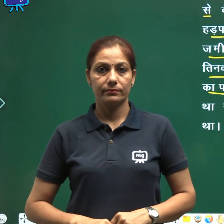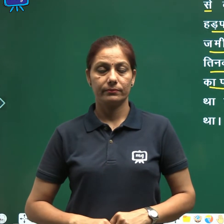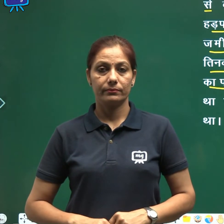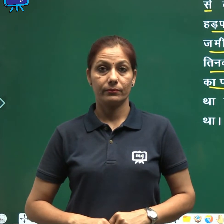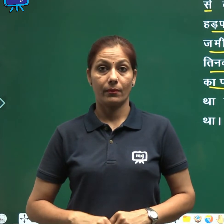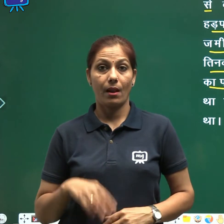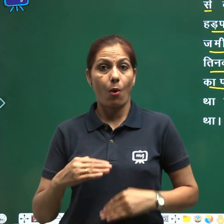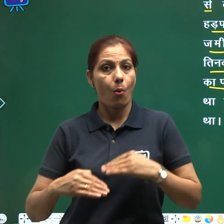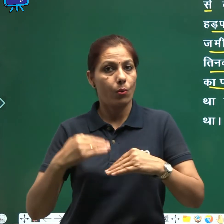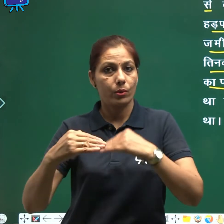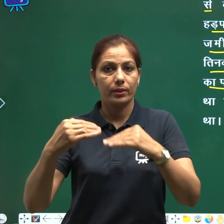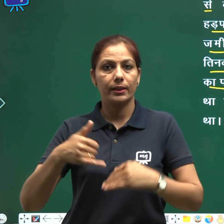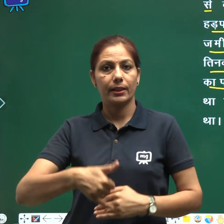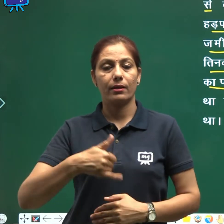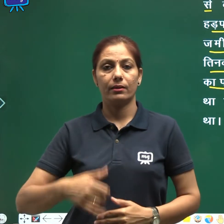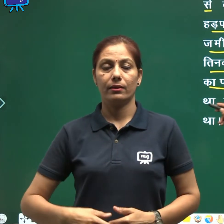फलता फूलता था।